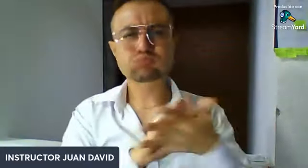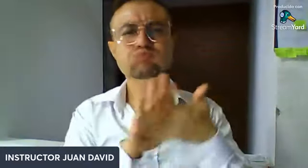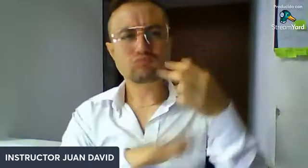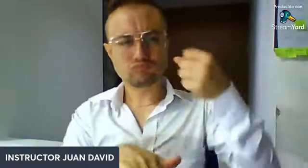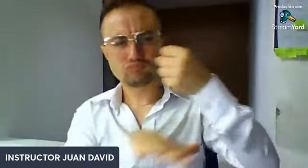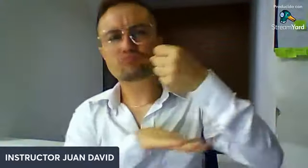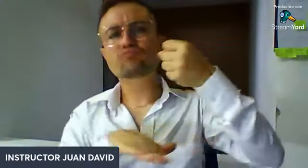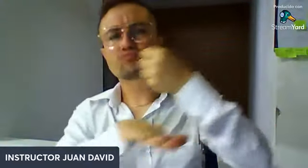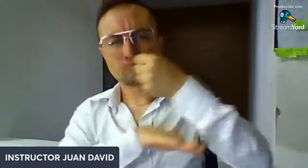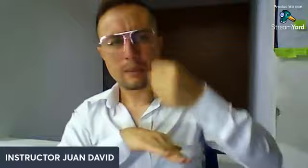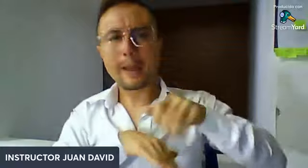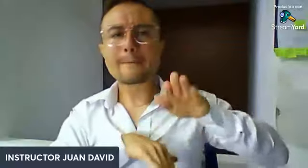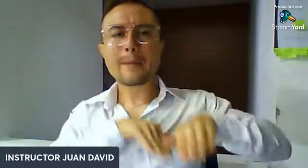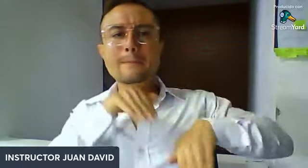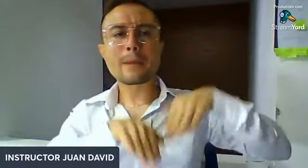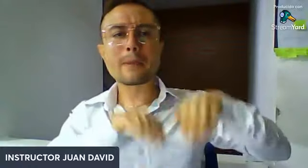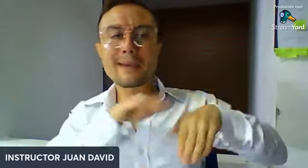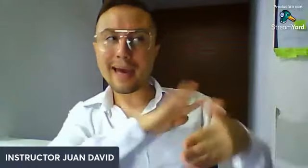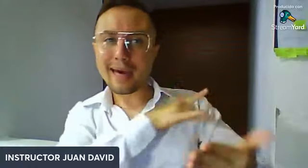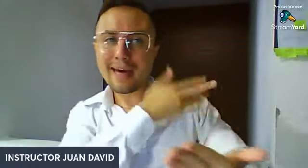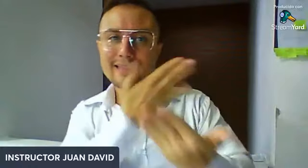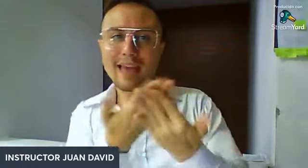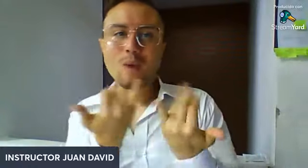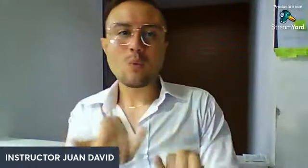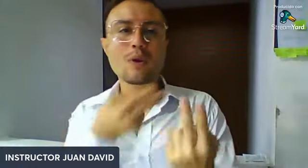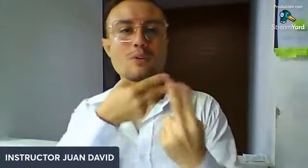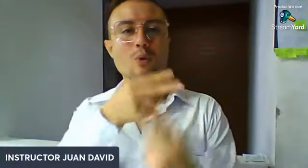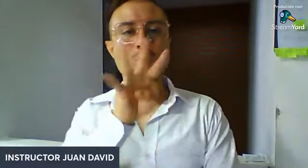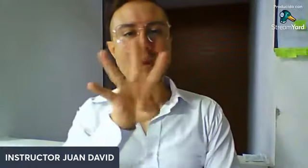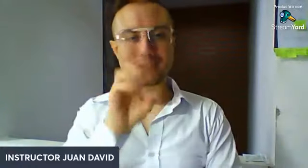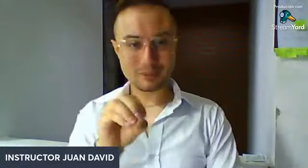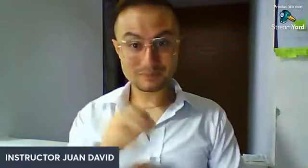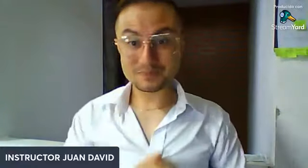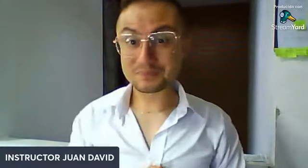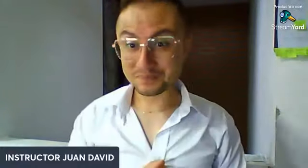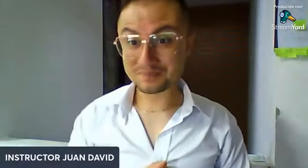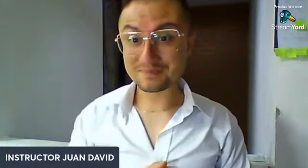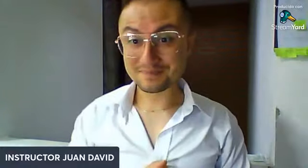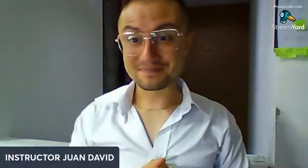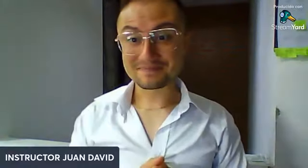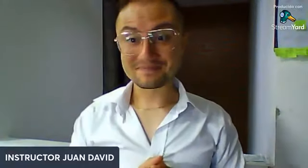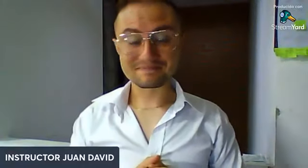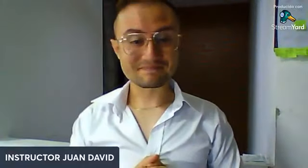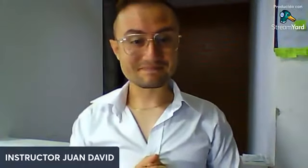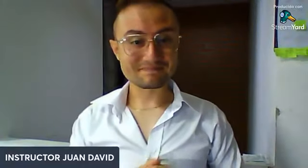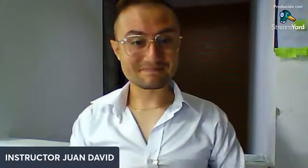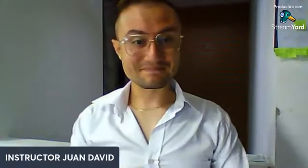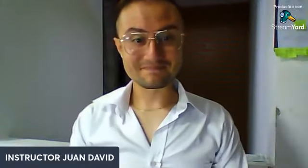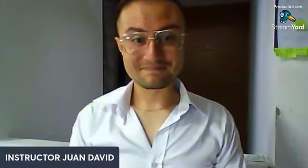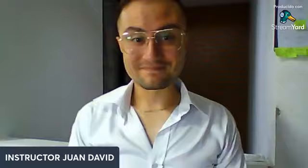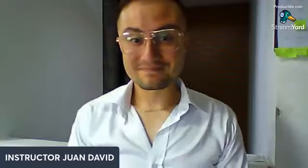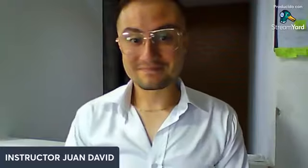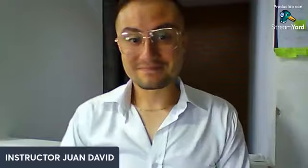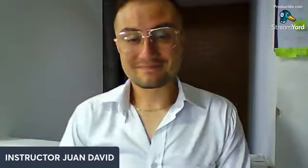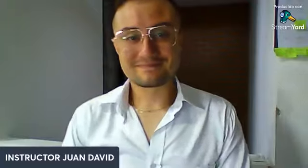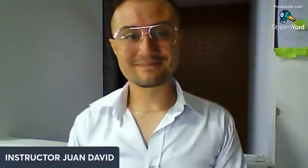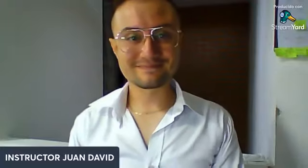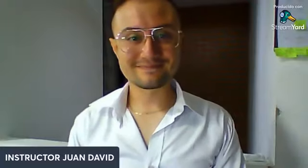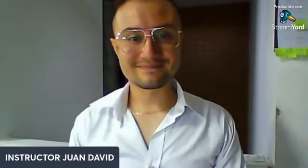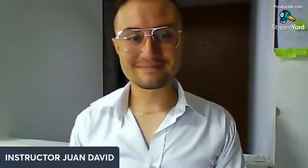videos y pues buscas bien hacia abajo, que ahí aparece el video número 1 y también va a aparecer